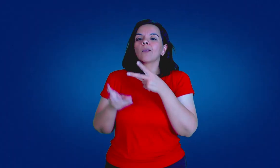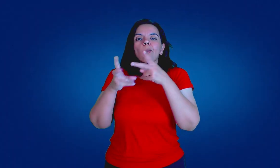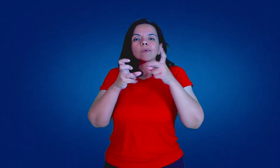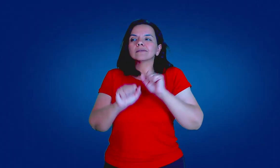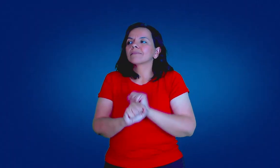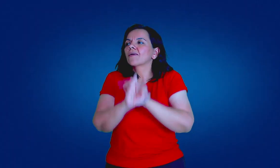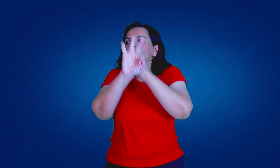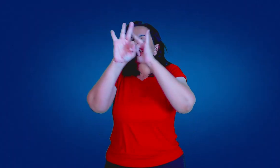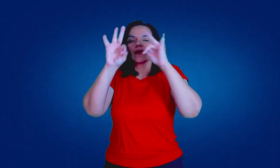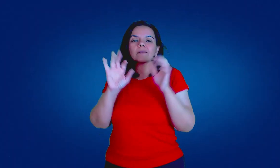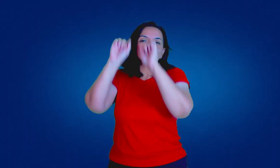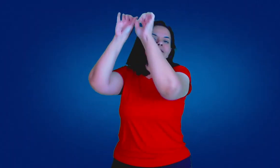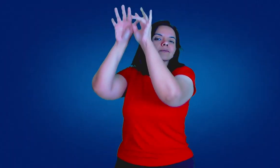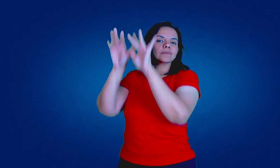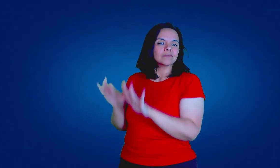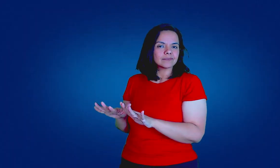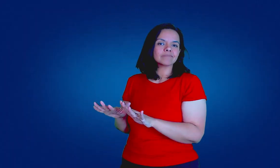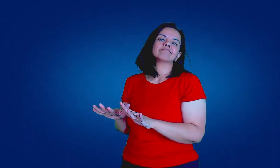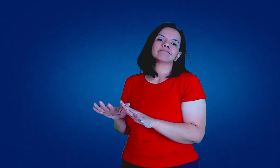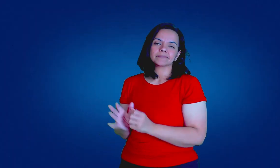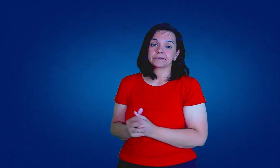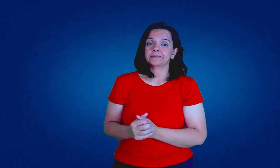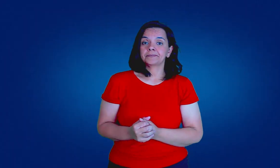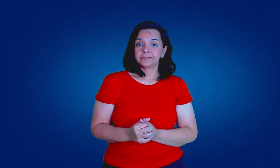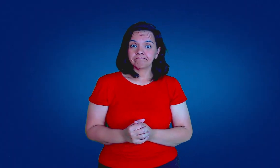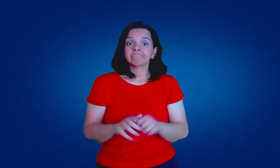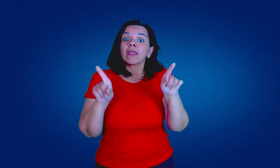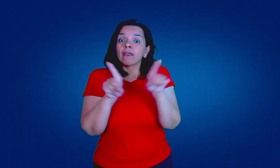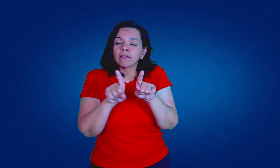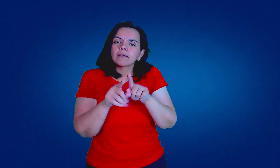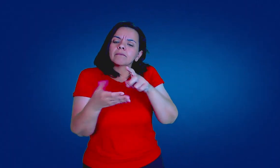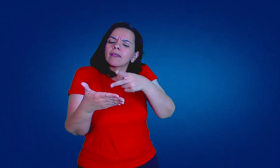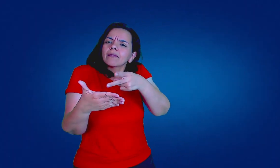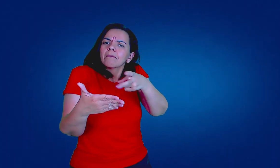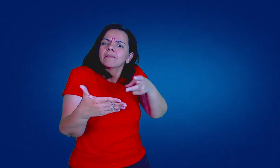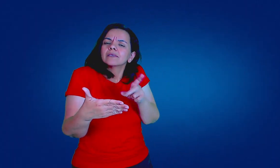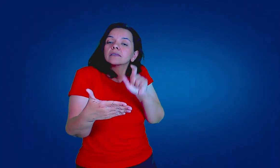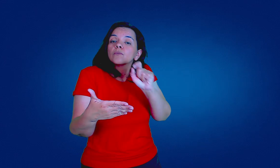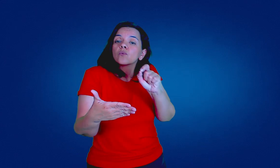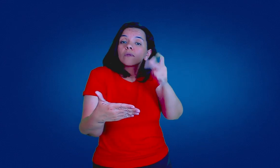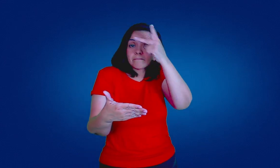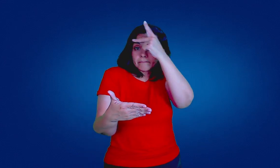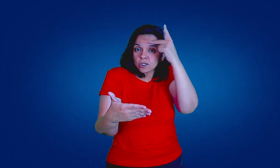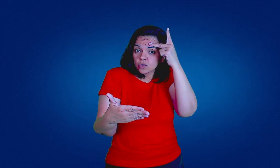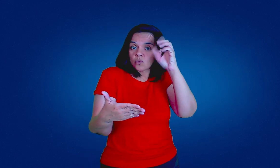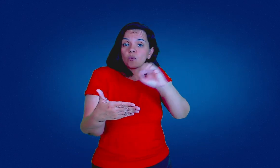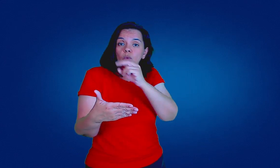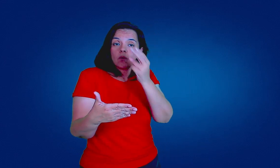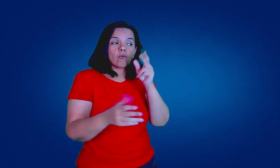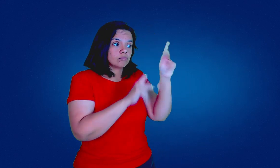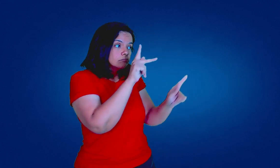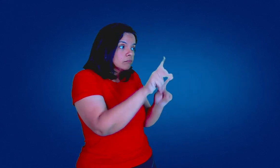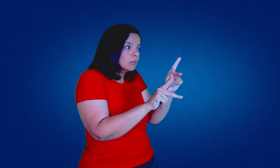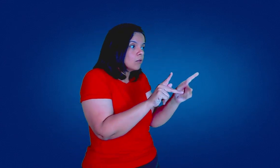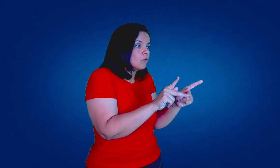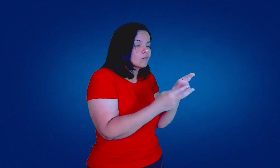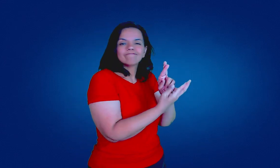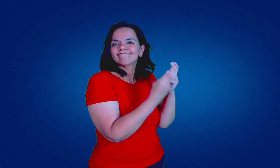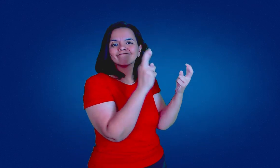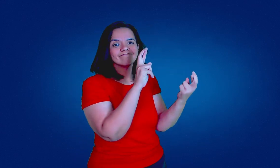mostram o que acontece com as pessoas quando elas se arrependem, elas são abençoadas. Mas também percebemos que quando